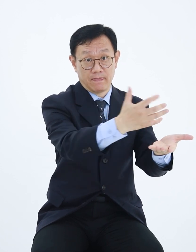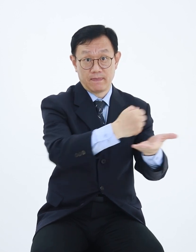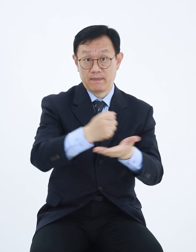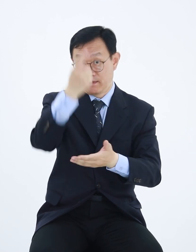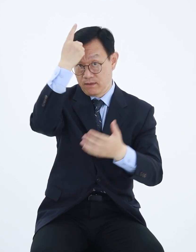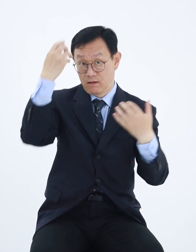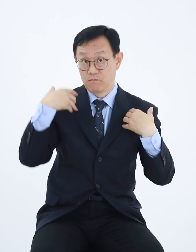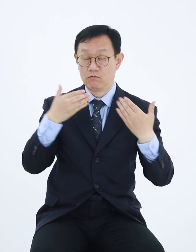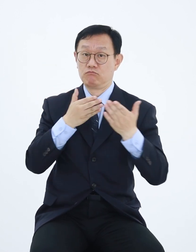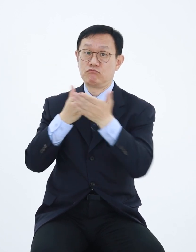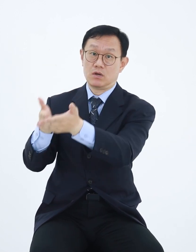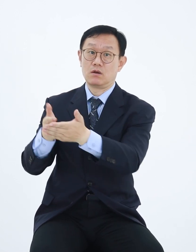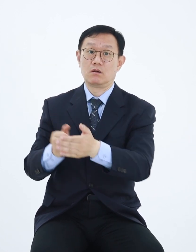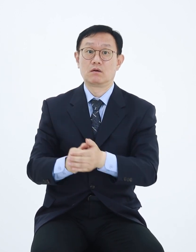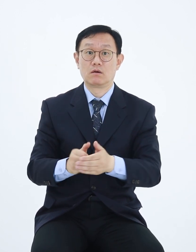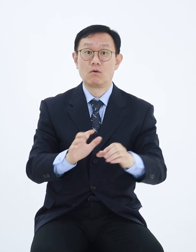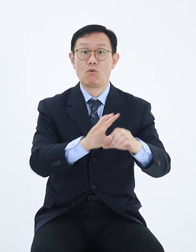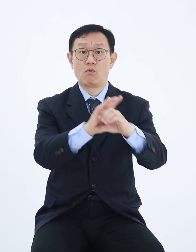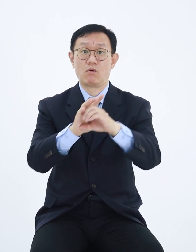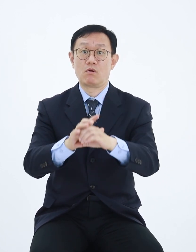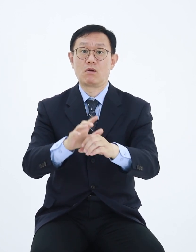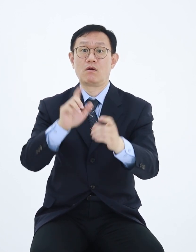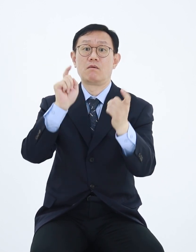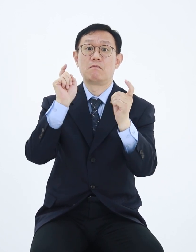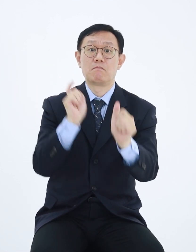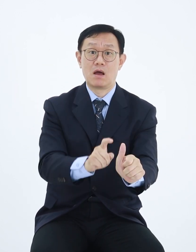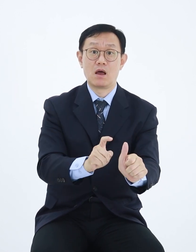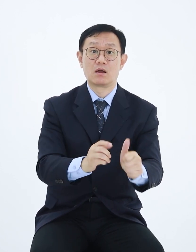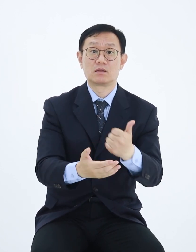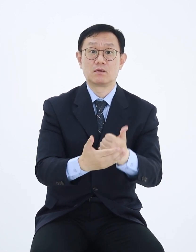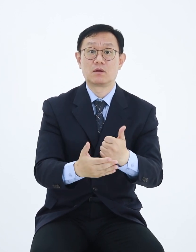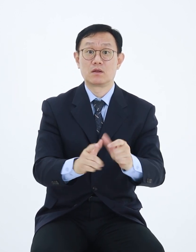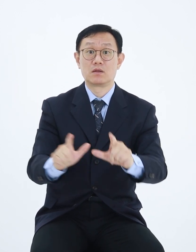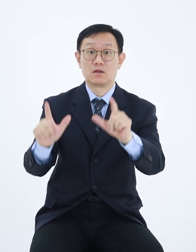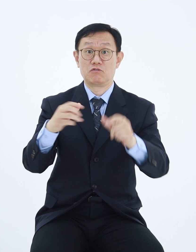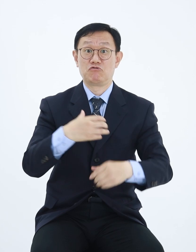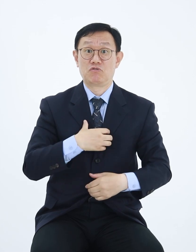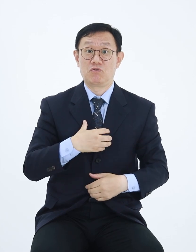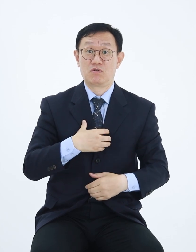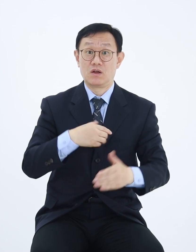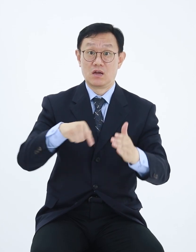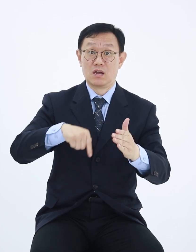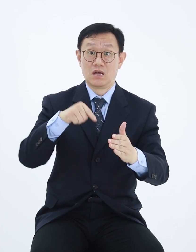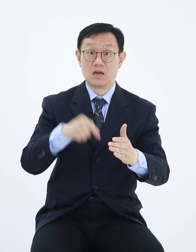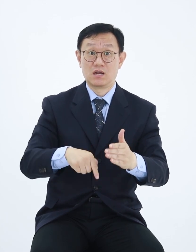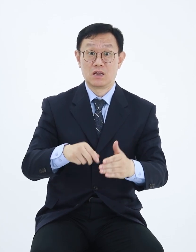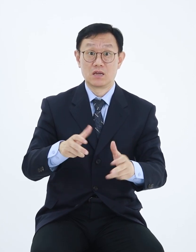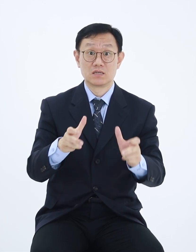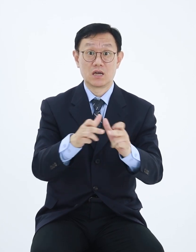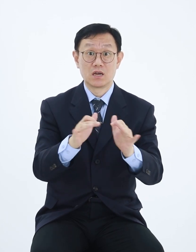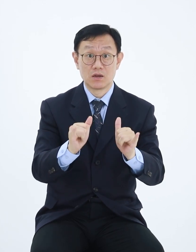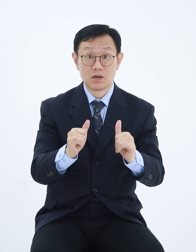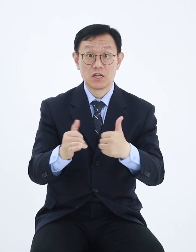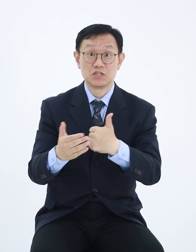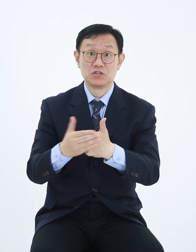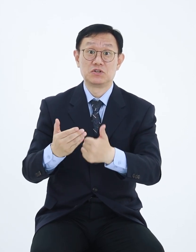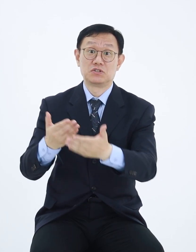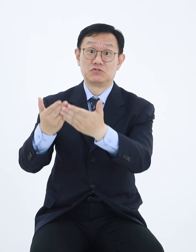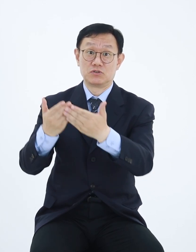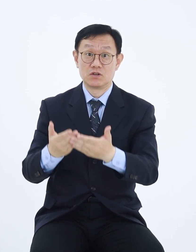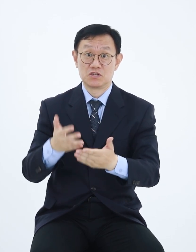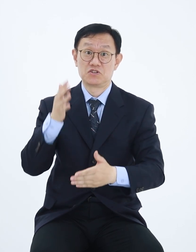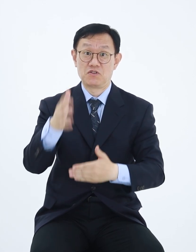호소했습니다. 코로나19 확진으로 생존의 위협 속에 방치된 최중증 장애인에게 지원 체계를